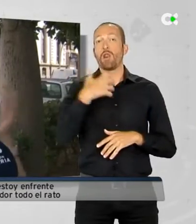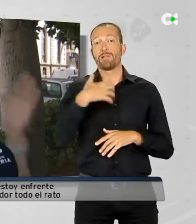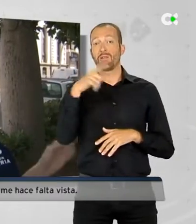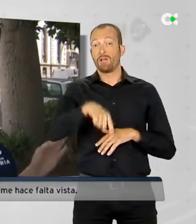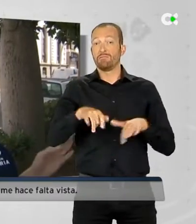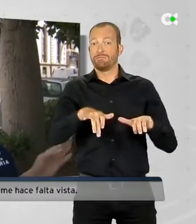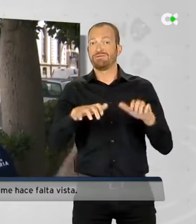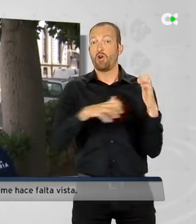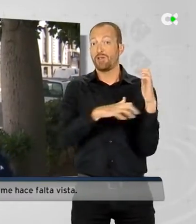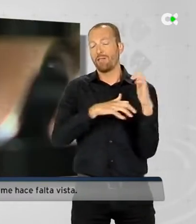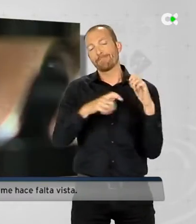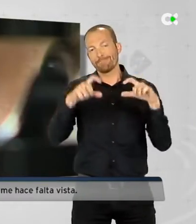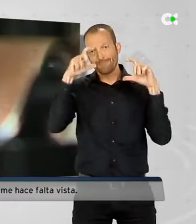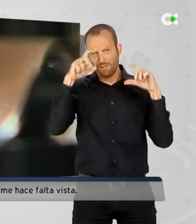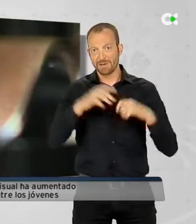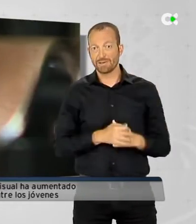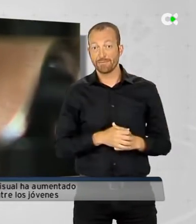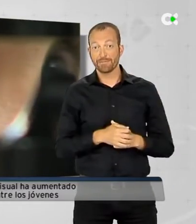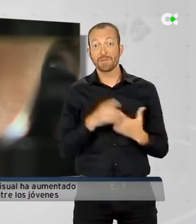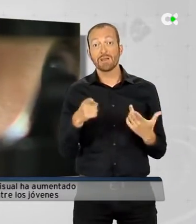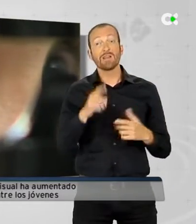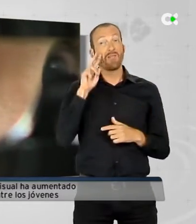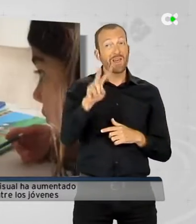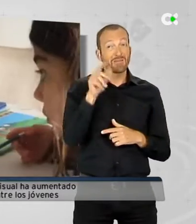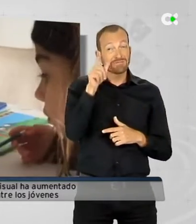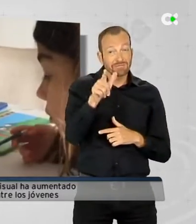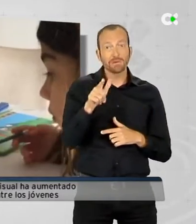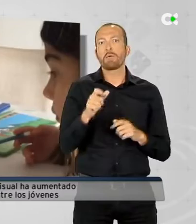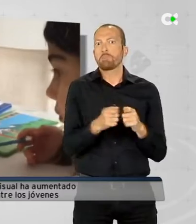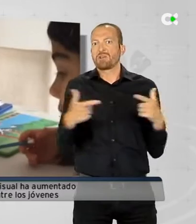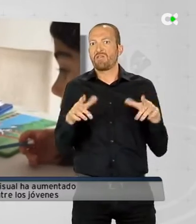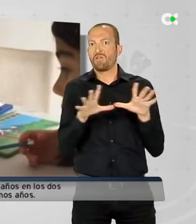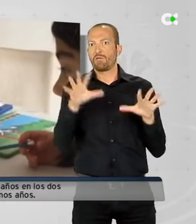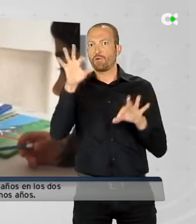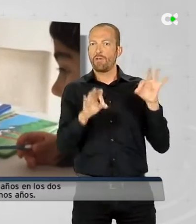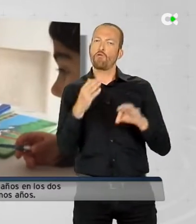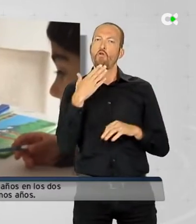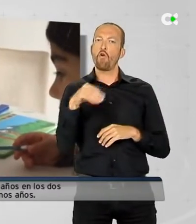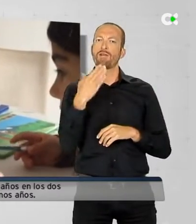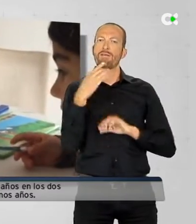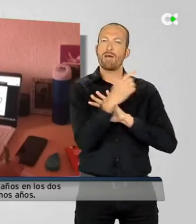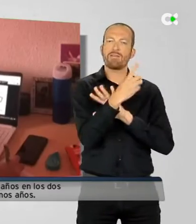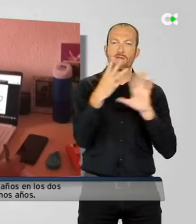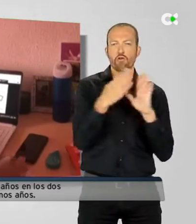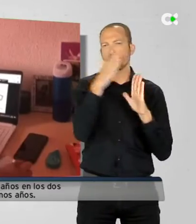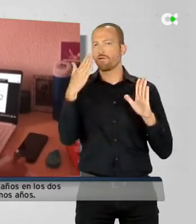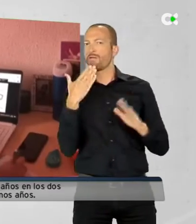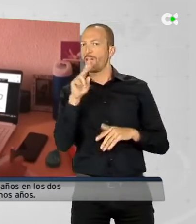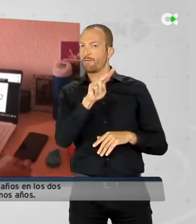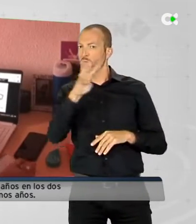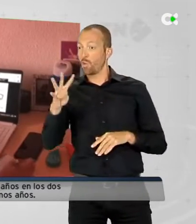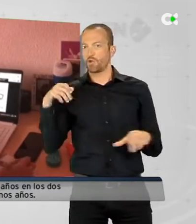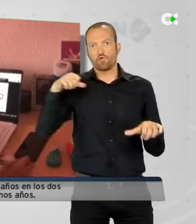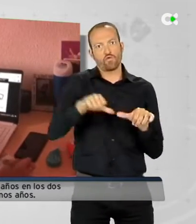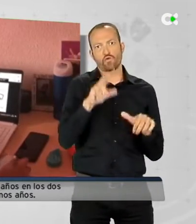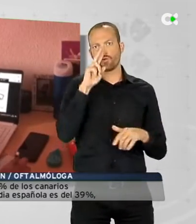pues entonces me hace falta vista. Este defecto visual ha aumentado un 10% entre los jóvenes de 18 a 24 años en los dos últimos